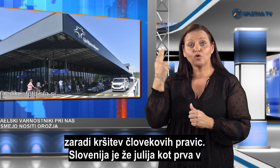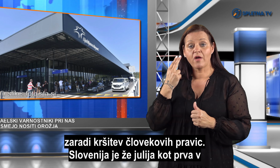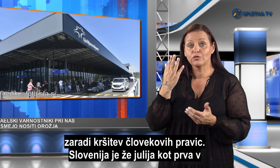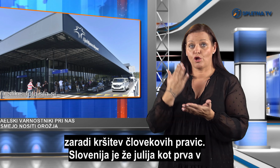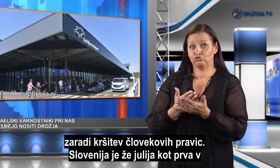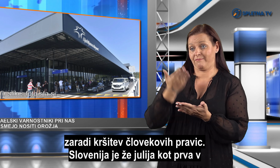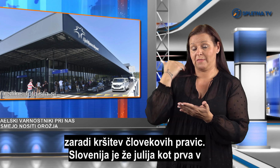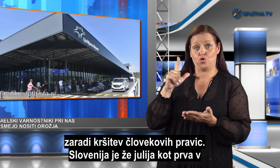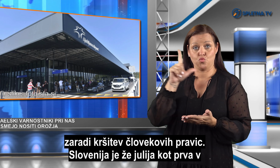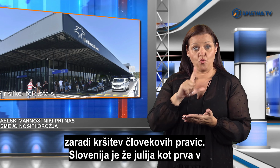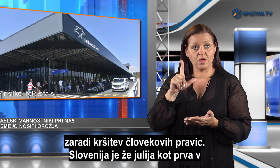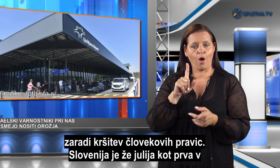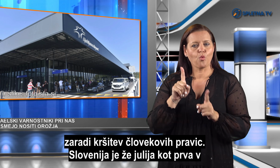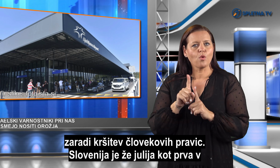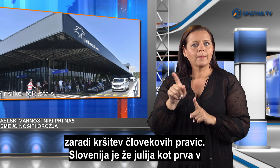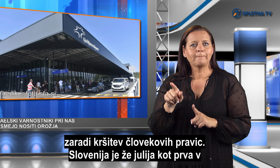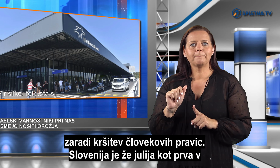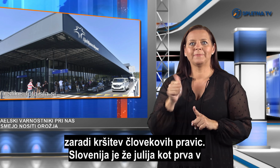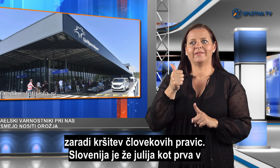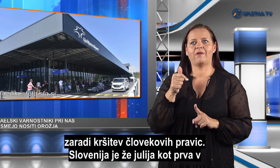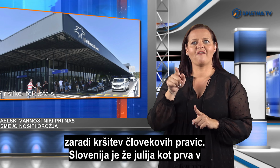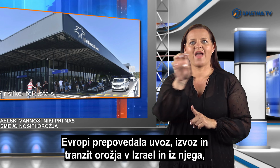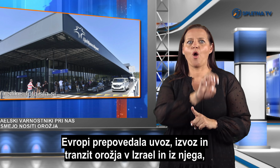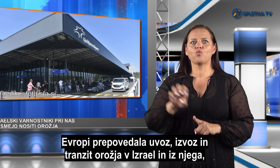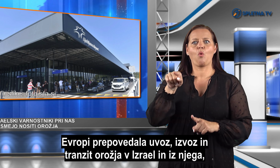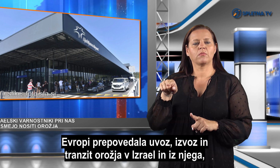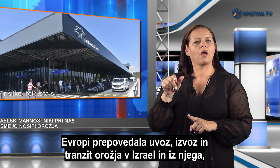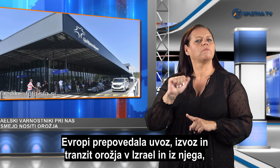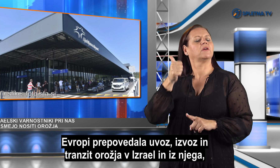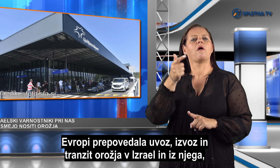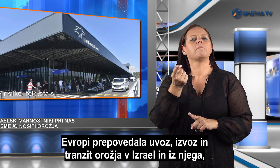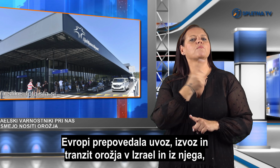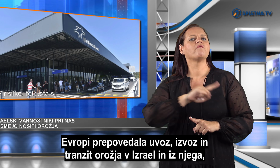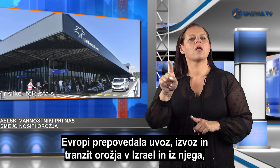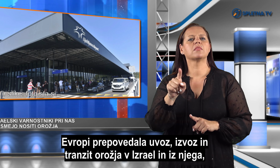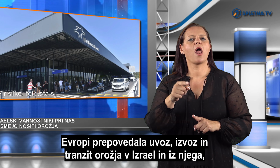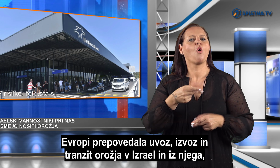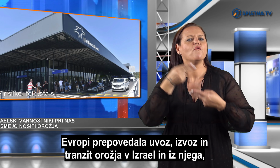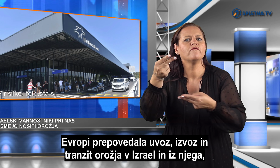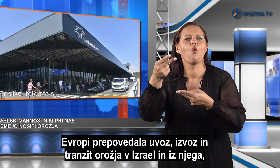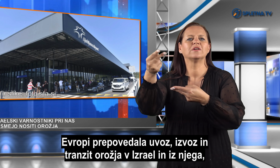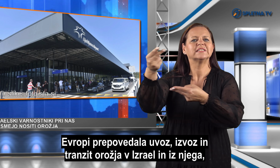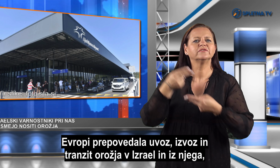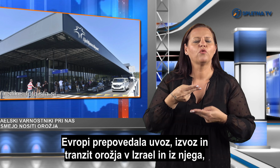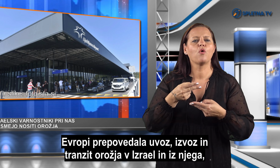Slovenija je že julija kot prva v Evropi prepovedala uvoz, izvoz in tranzit orožja v Izrael in iz